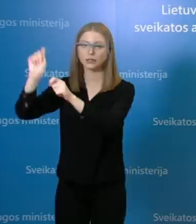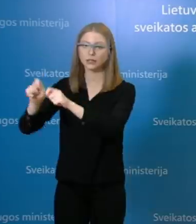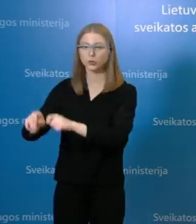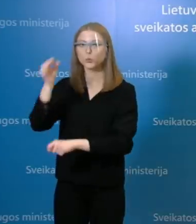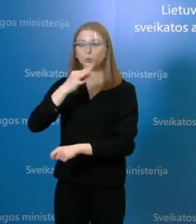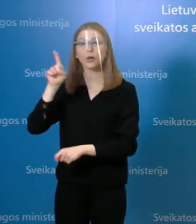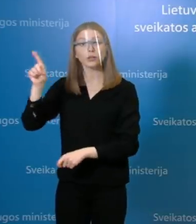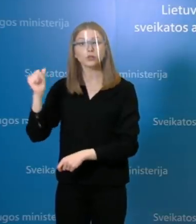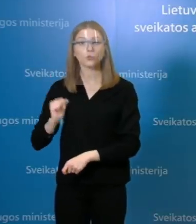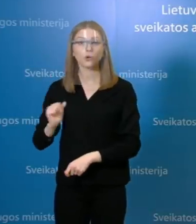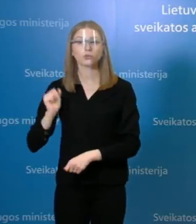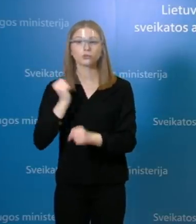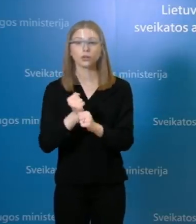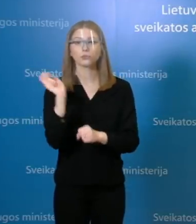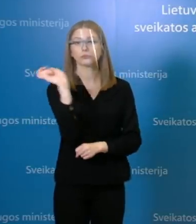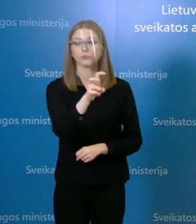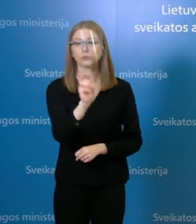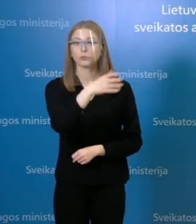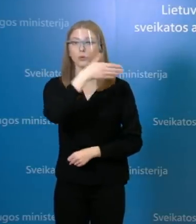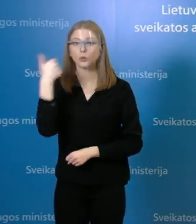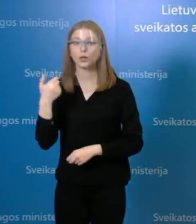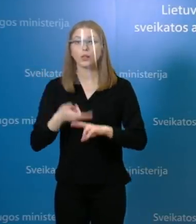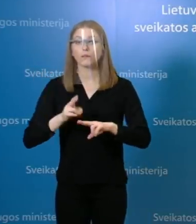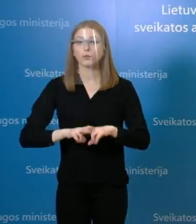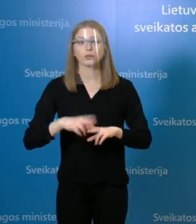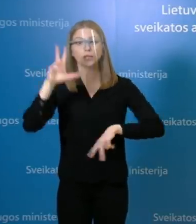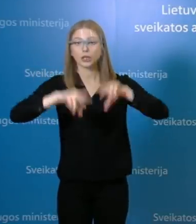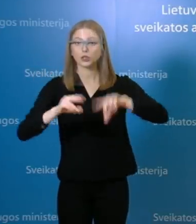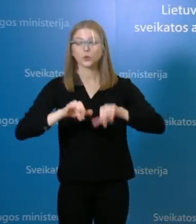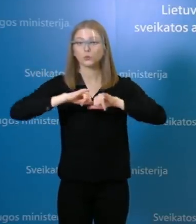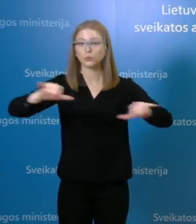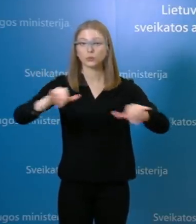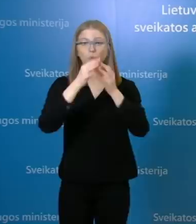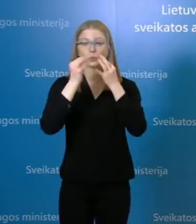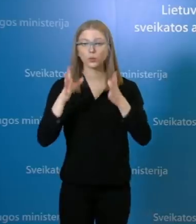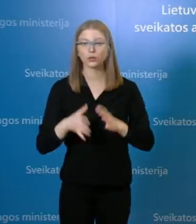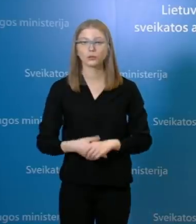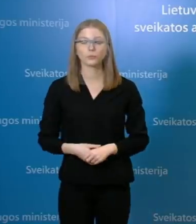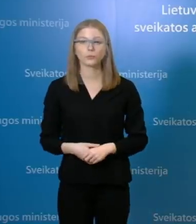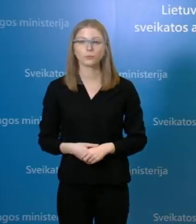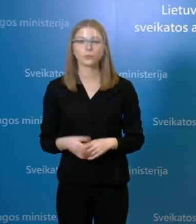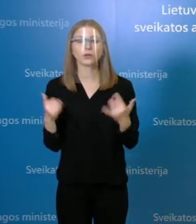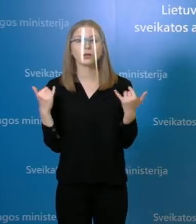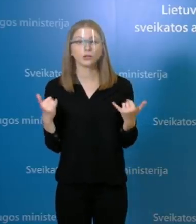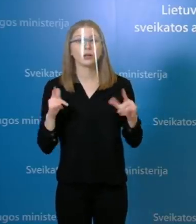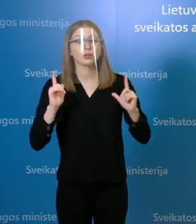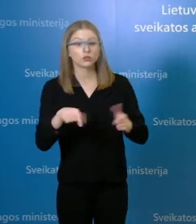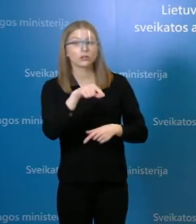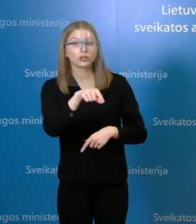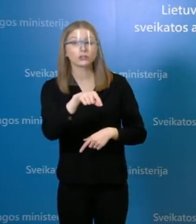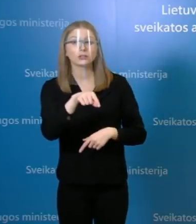dėl to rizikos visuomeniai nėra. Iš tikrųjų, kad yra žydininis plėtimas tikrai sutinku,